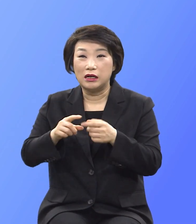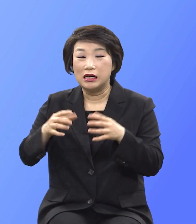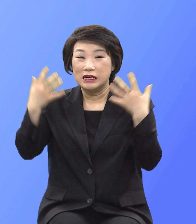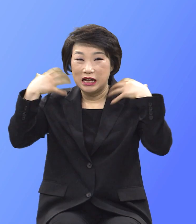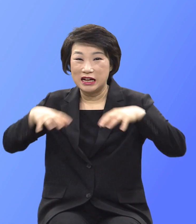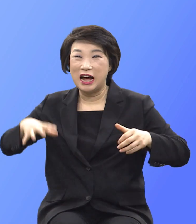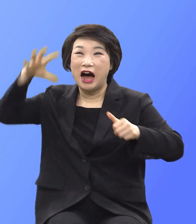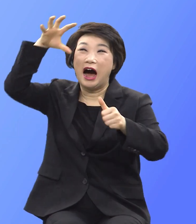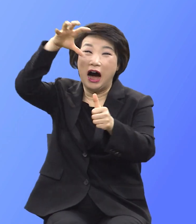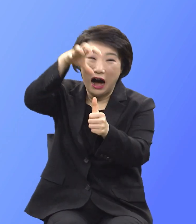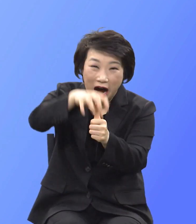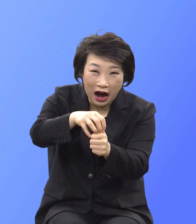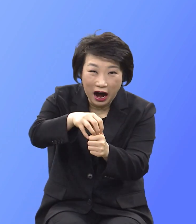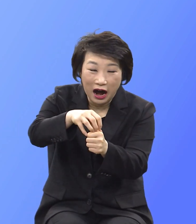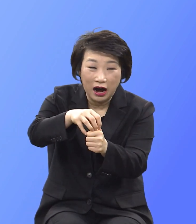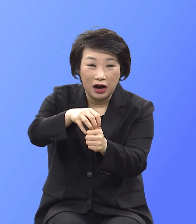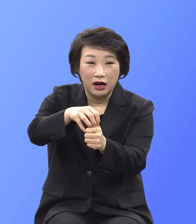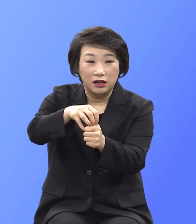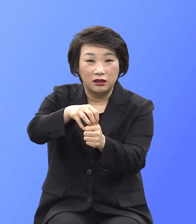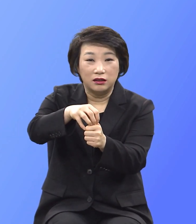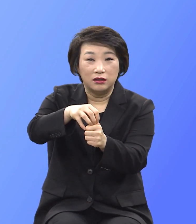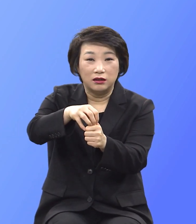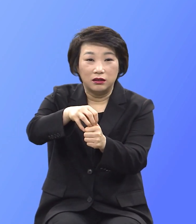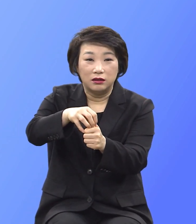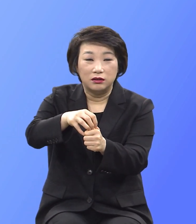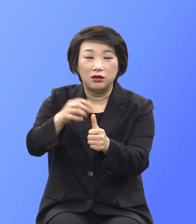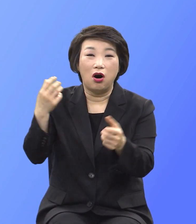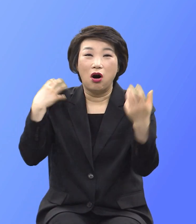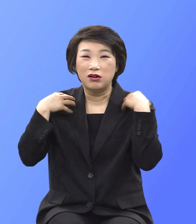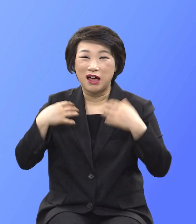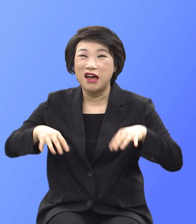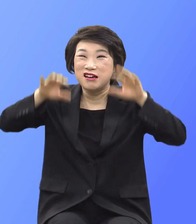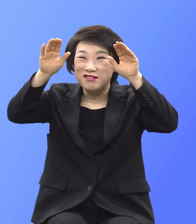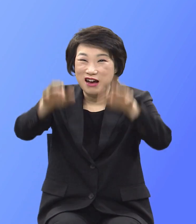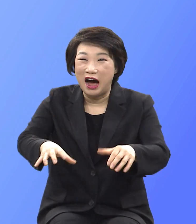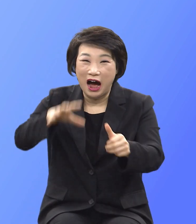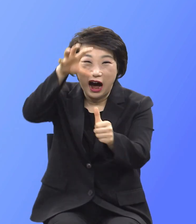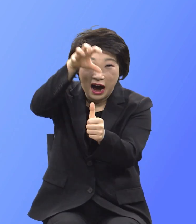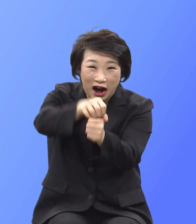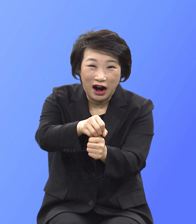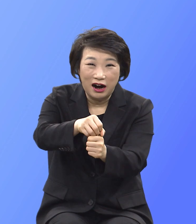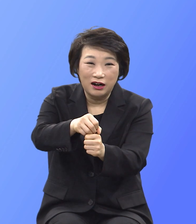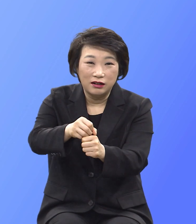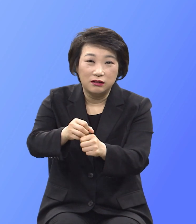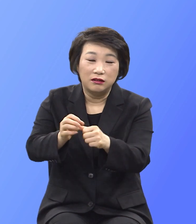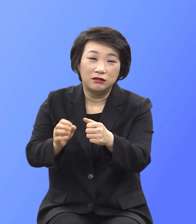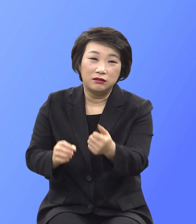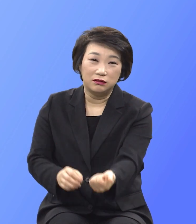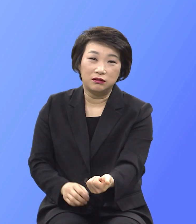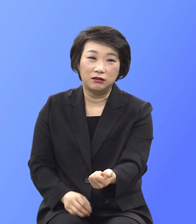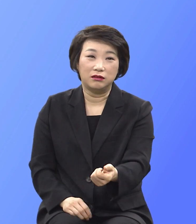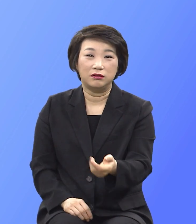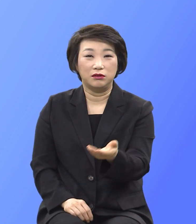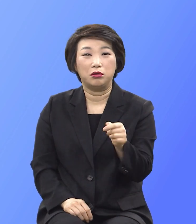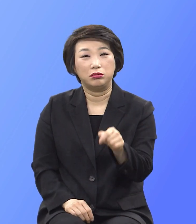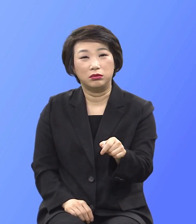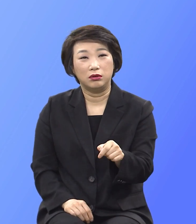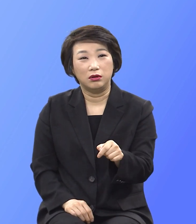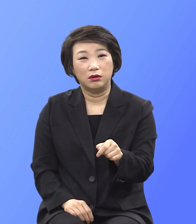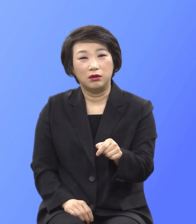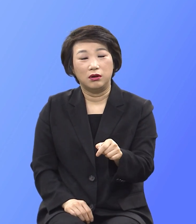사자가 확 뛰어들어 어깨 두 발을 딱 떼고 그냥 땅 목을 꽉